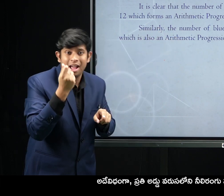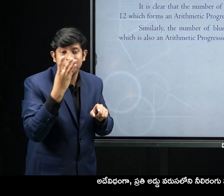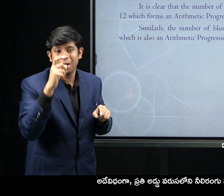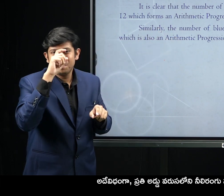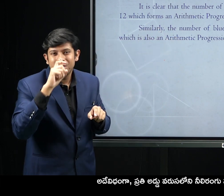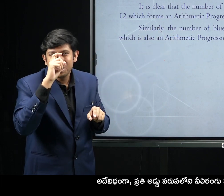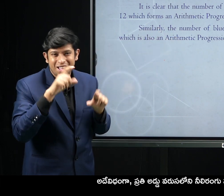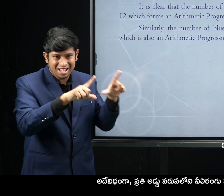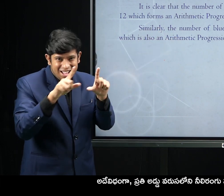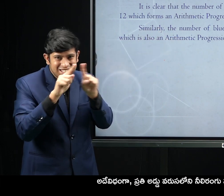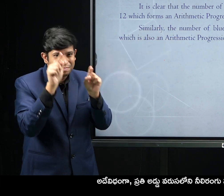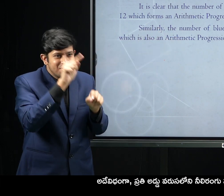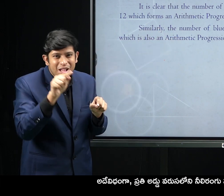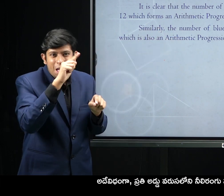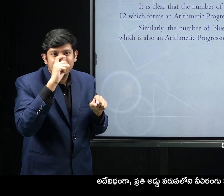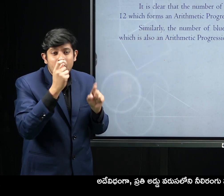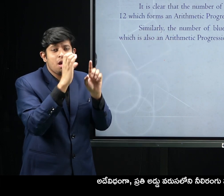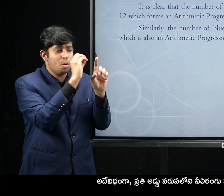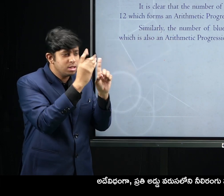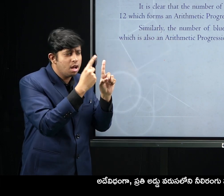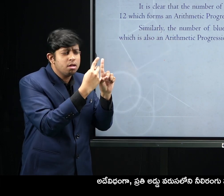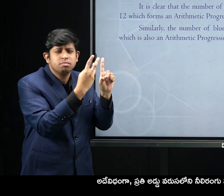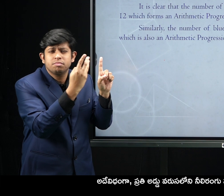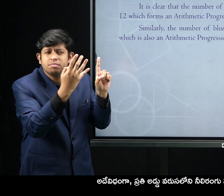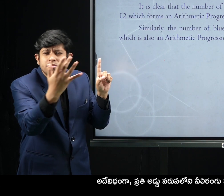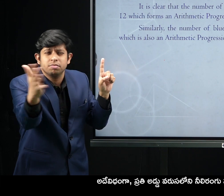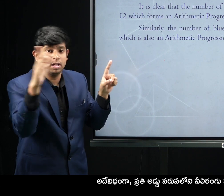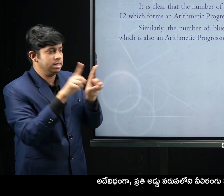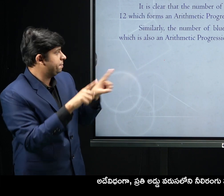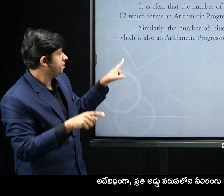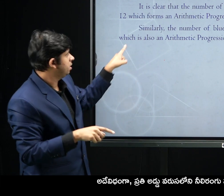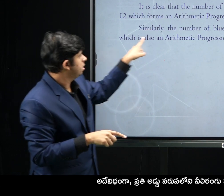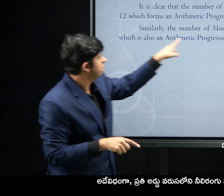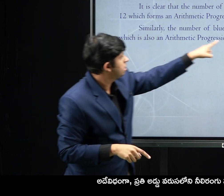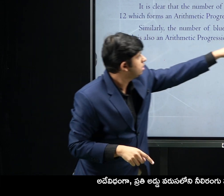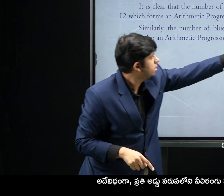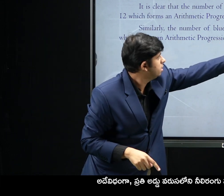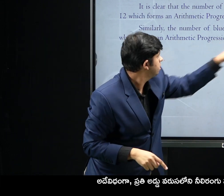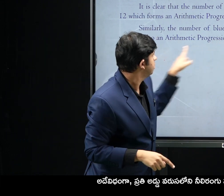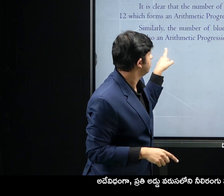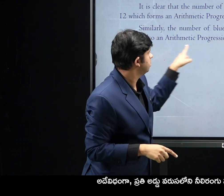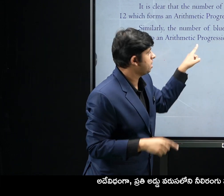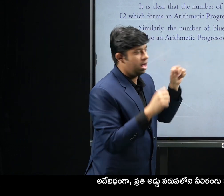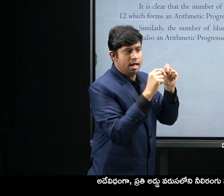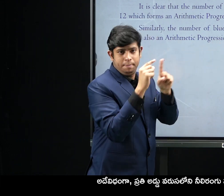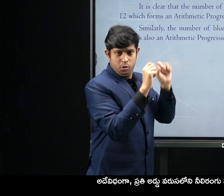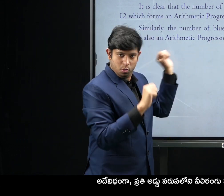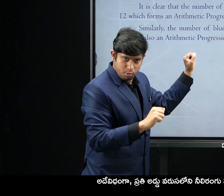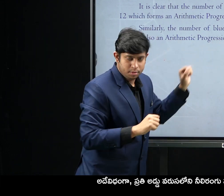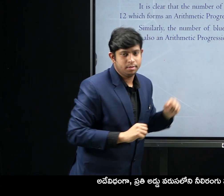అడ్డు వరుసలోని నీలిరంగు పలకల సంఖ్య 0, 1, 2, 3 అండ్ సో ఆన్ 11.